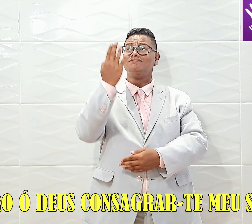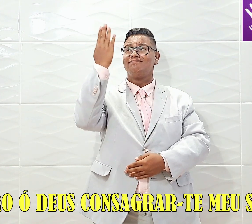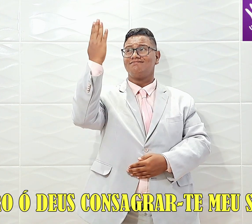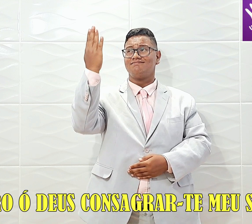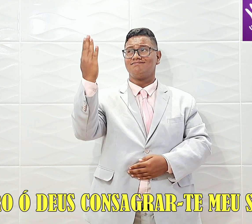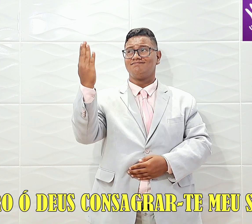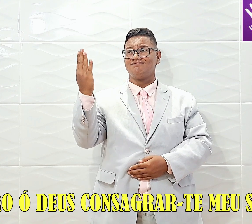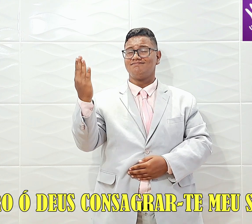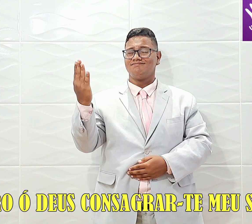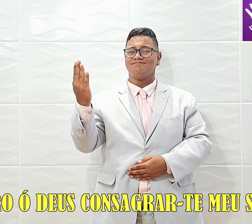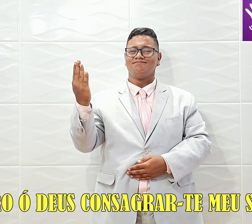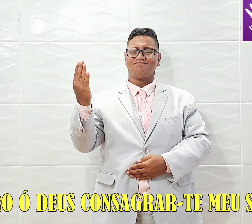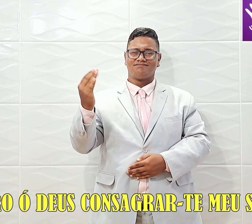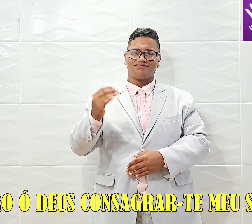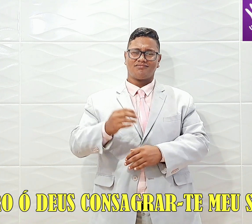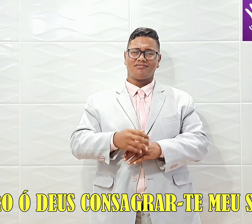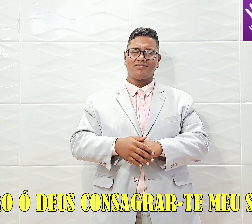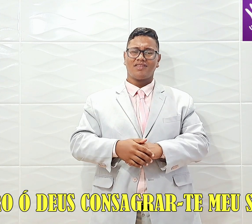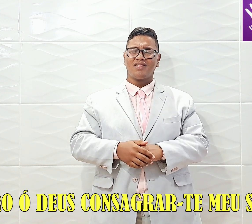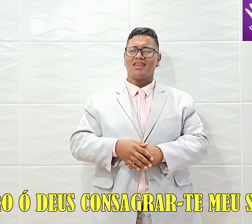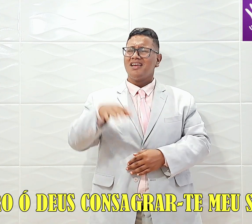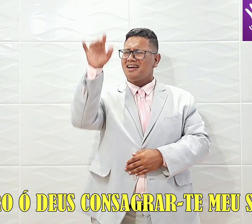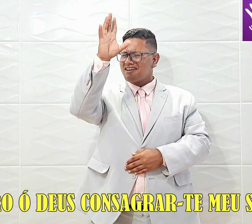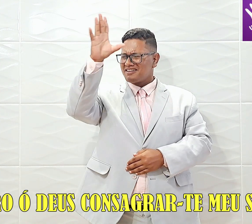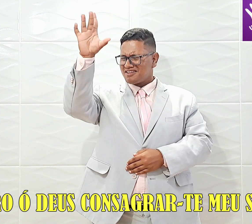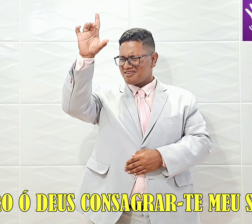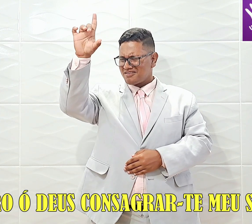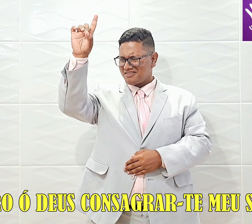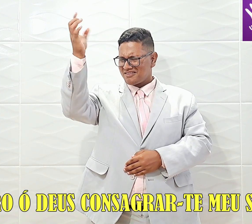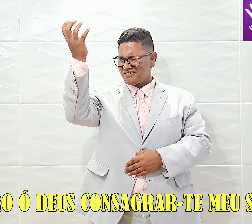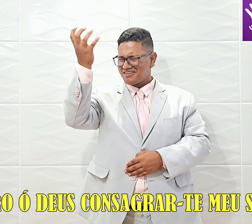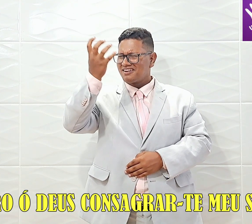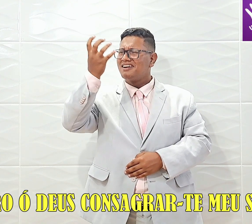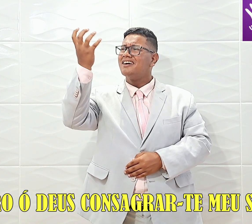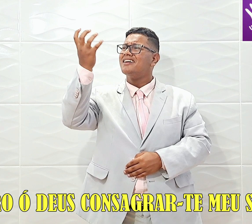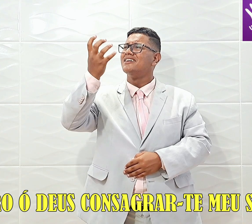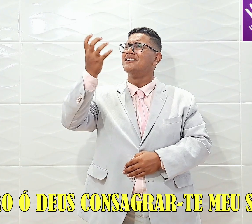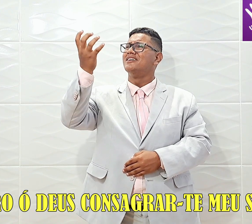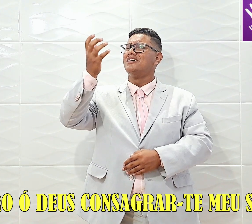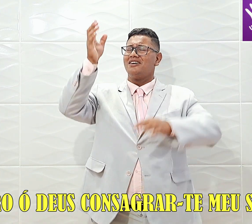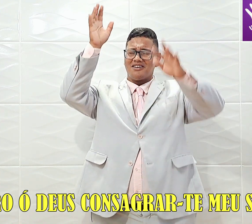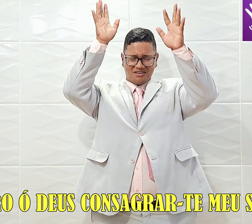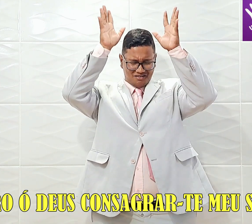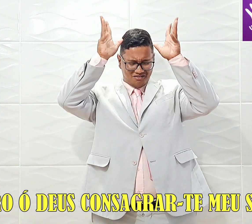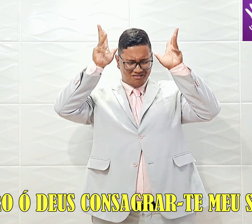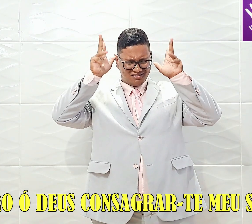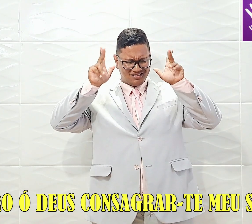Quero, ó Deus, consagrar-te meu